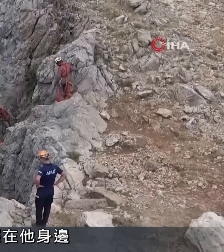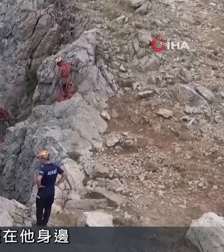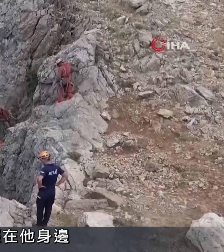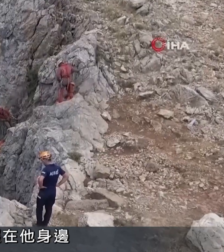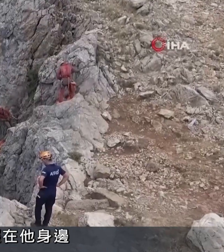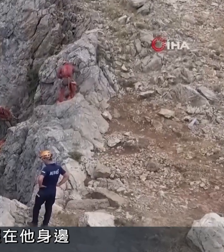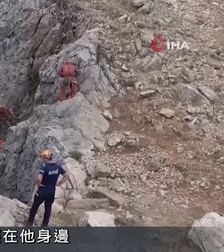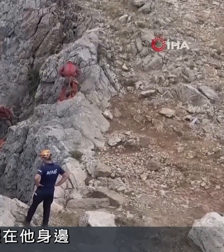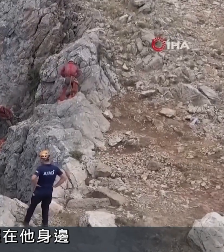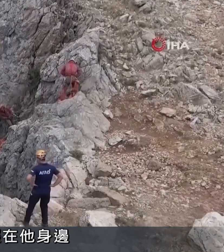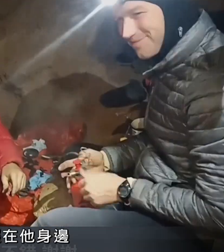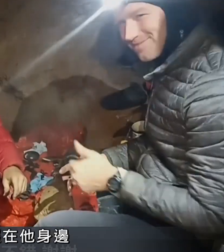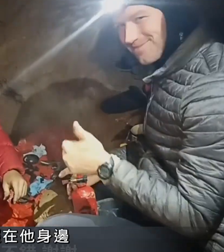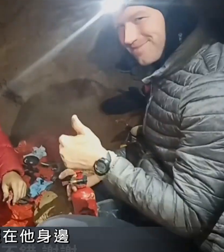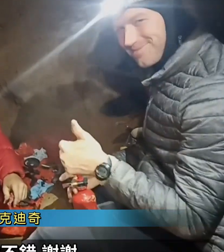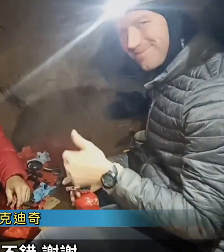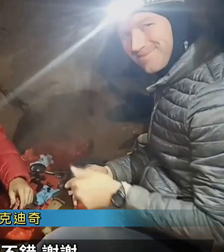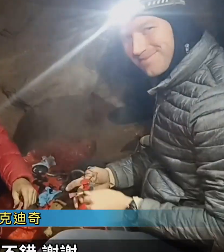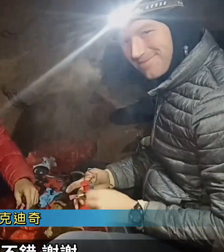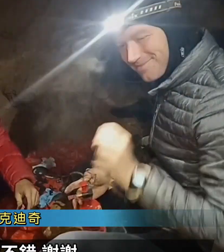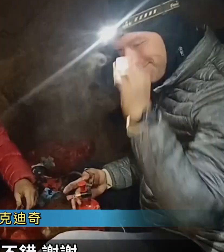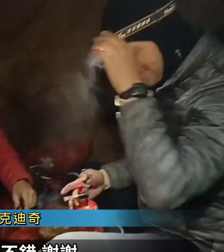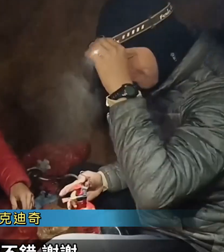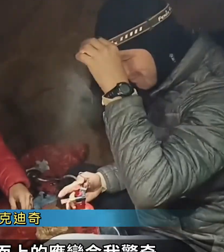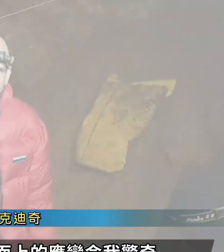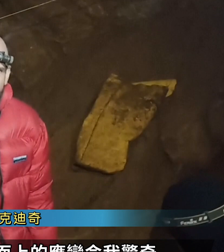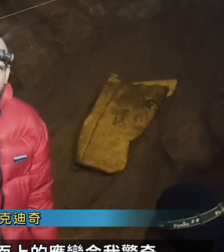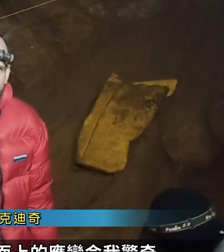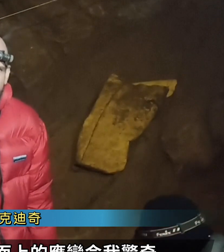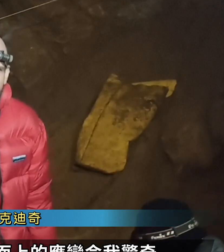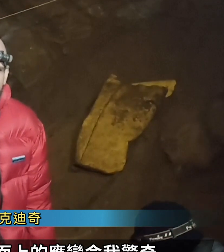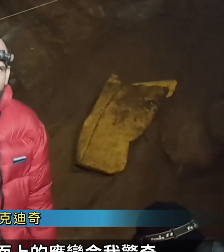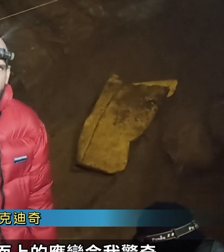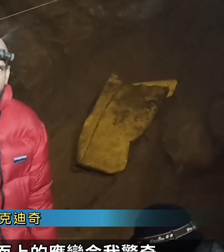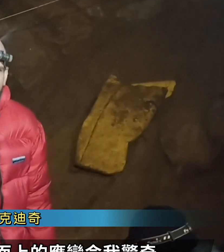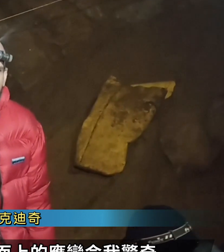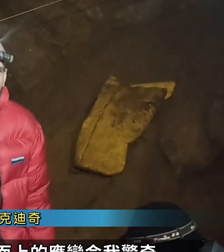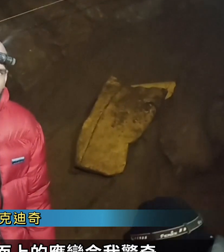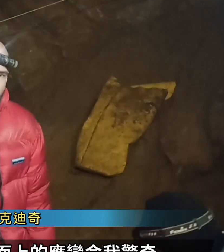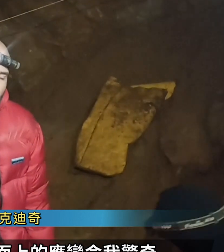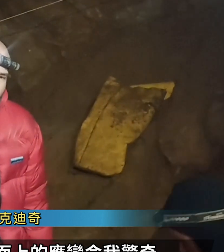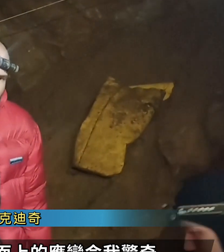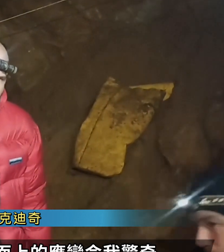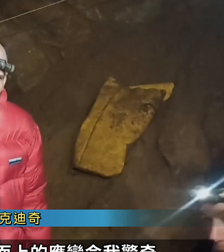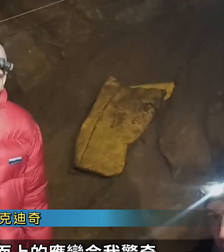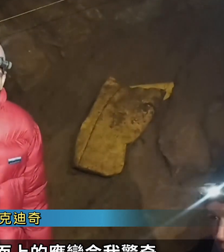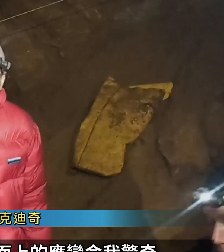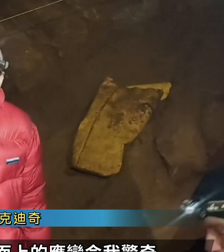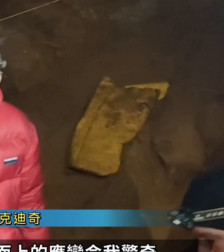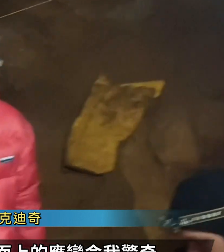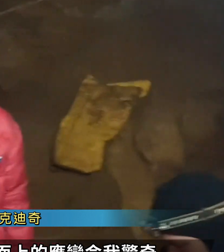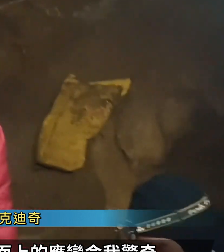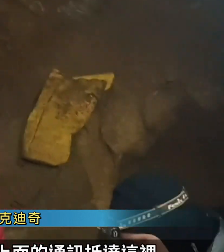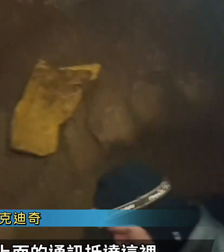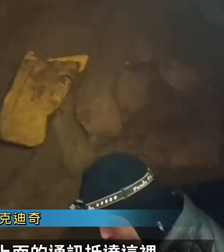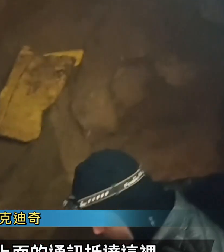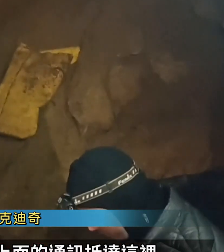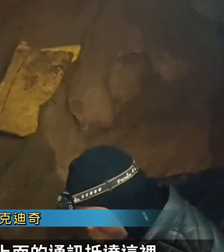员已经在他身边。 I'm doing well, thank you. It is amazing to see how many people have responded on the surface. We're still waiting